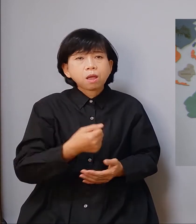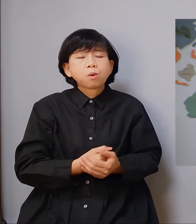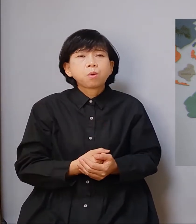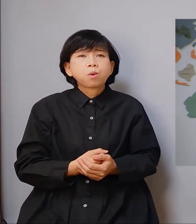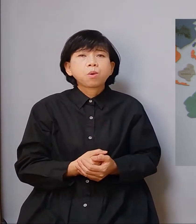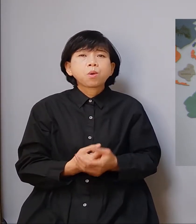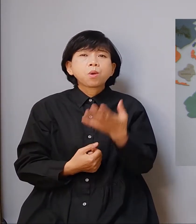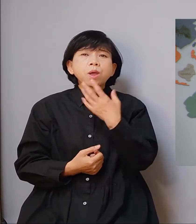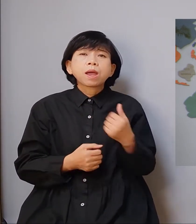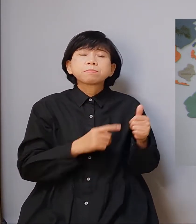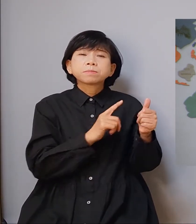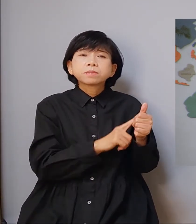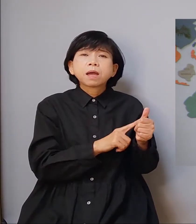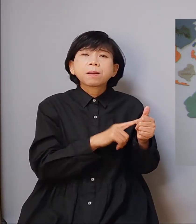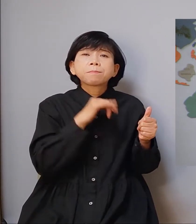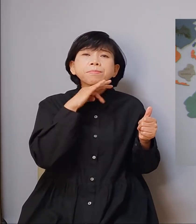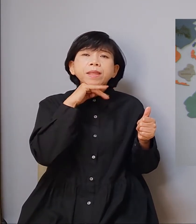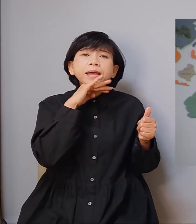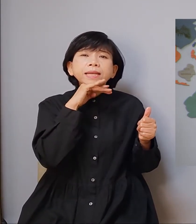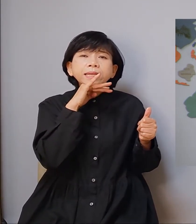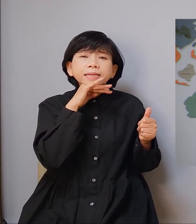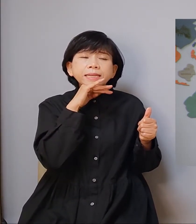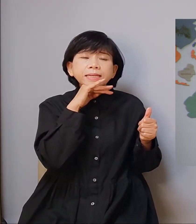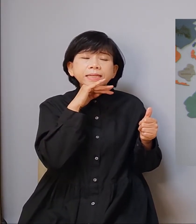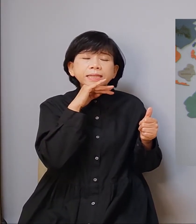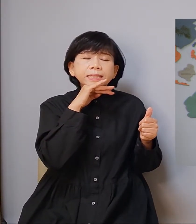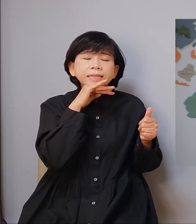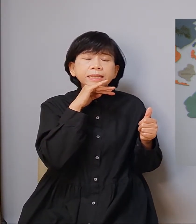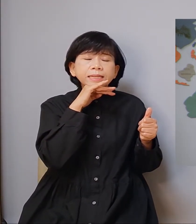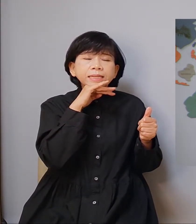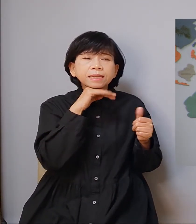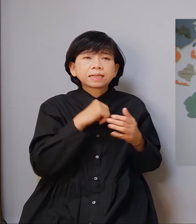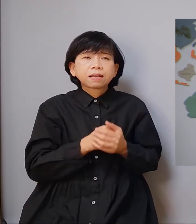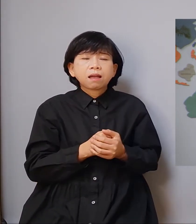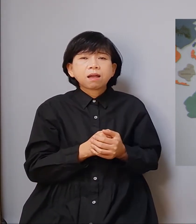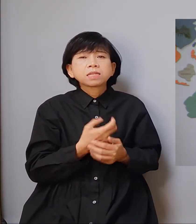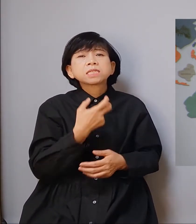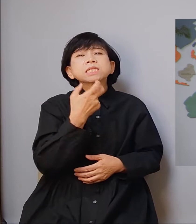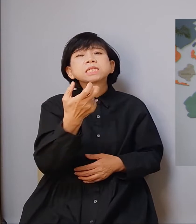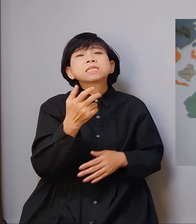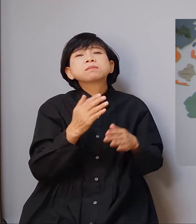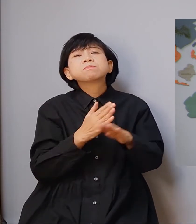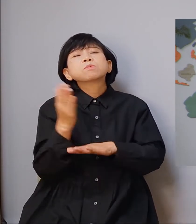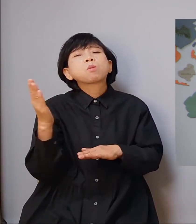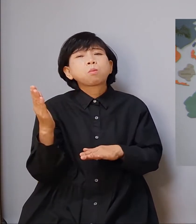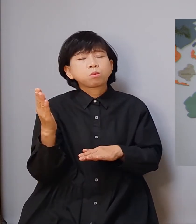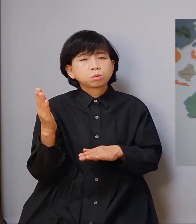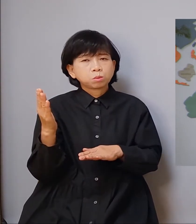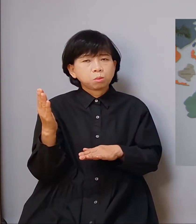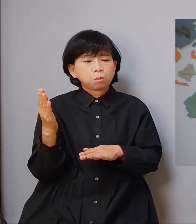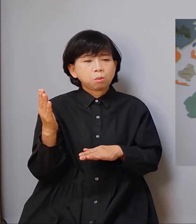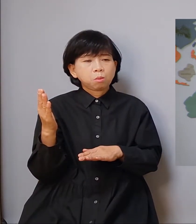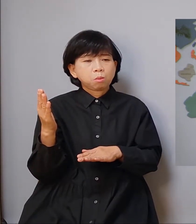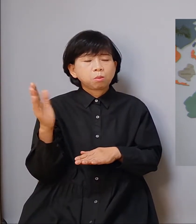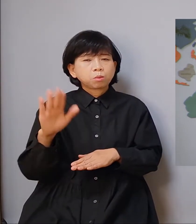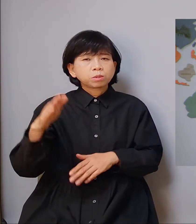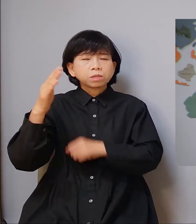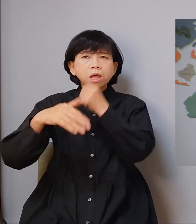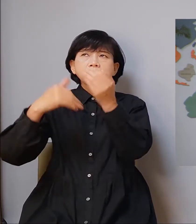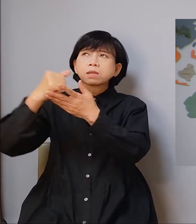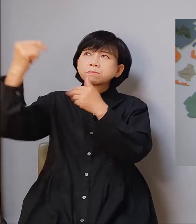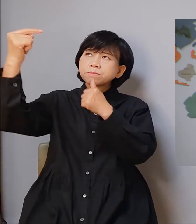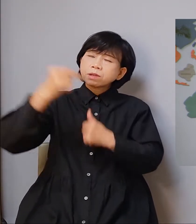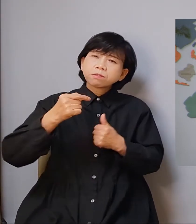나이가 이제 안정적으로 살아야 될 나이예요. 70이 넘은 나이예요. 그런데 하나님이